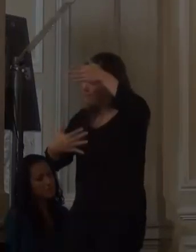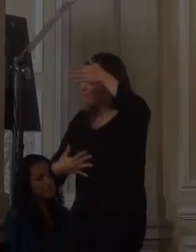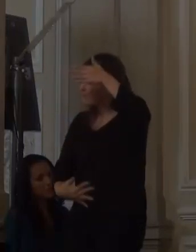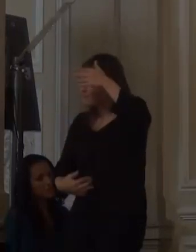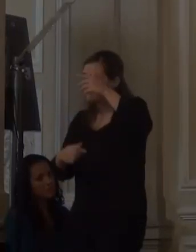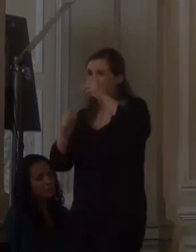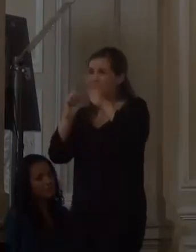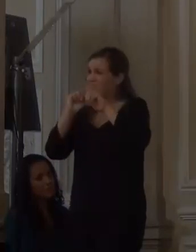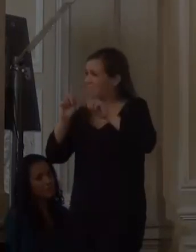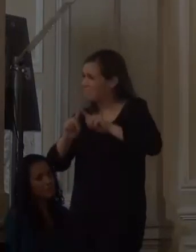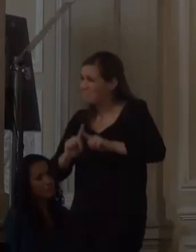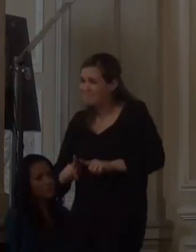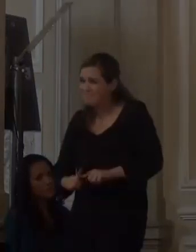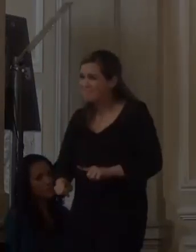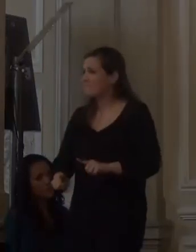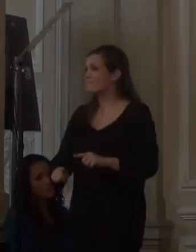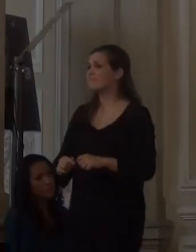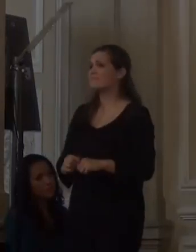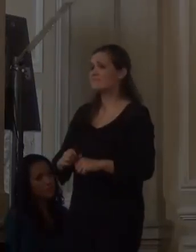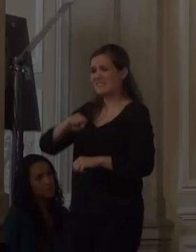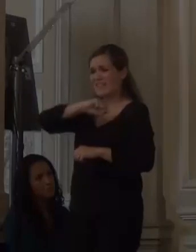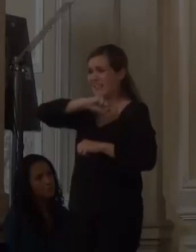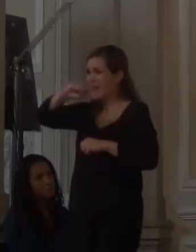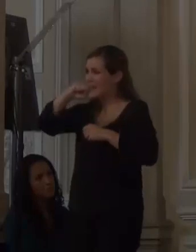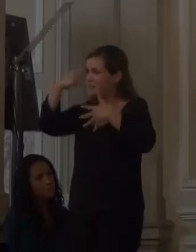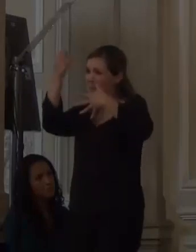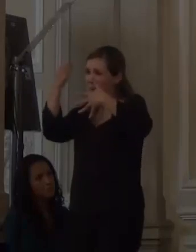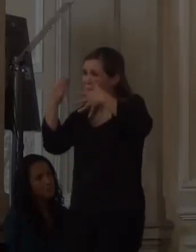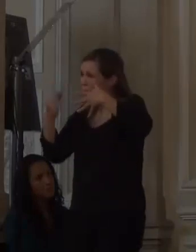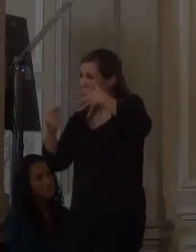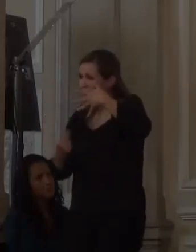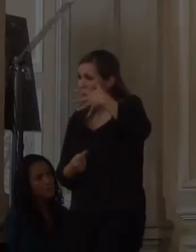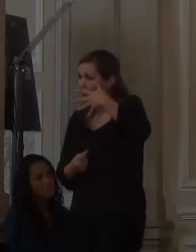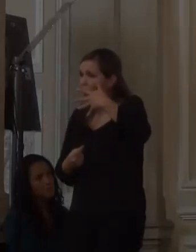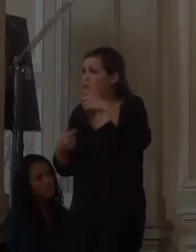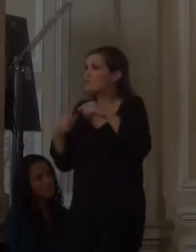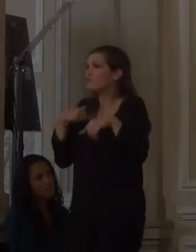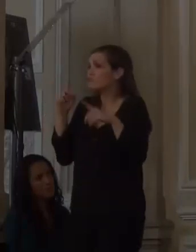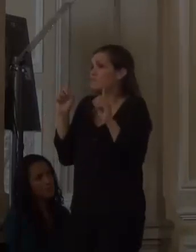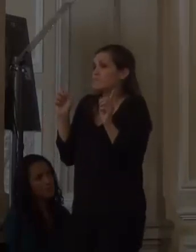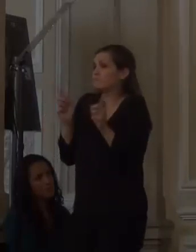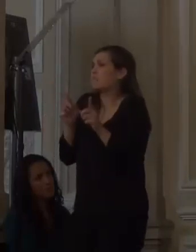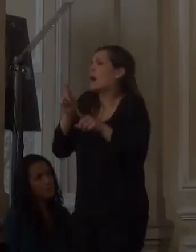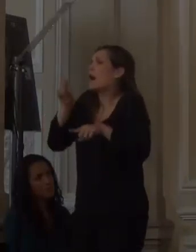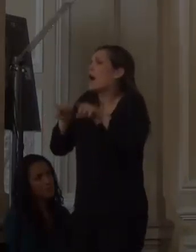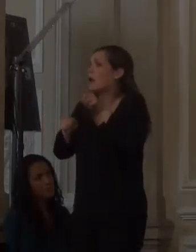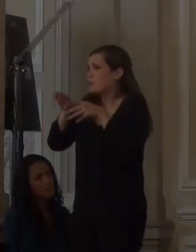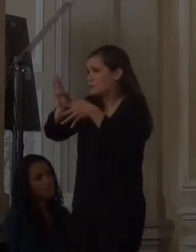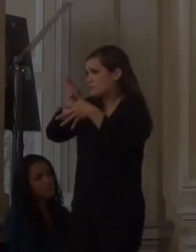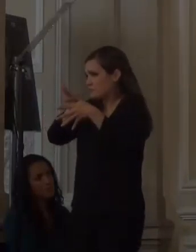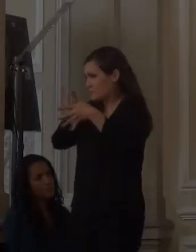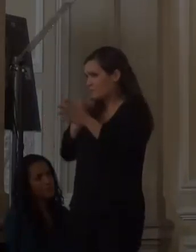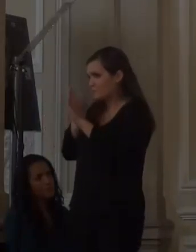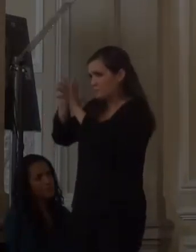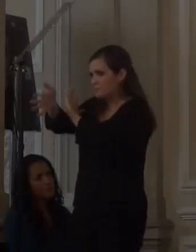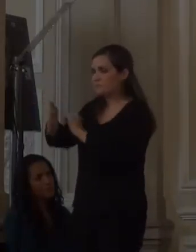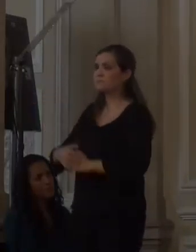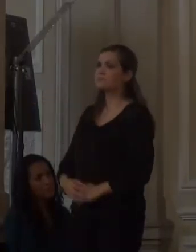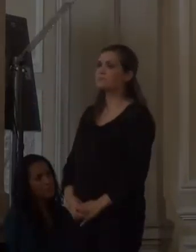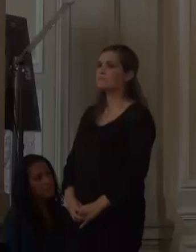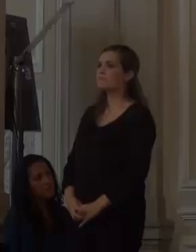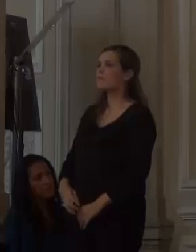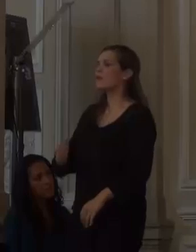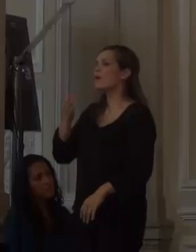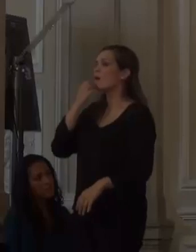aspectos relacionados con los diferentes derechos, y por eso solo voy a mencionar algunas de las principales.